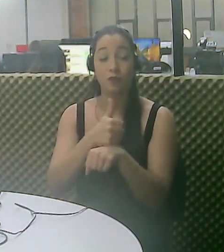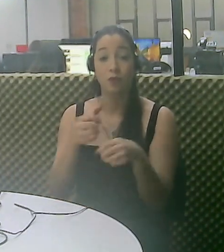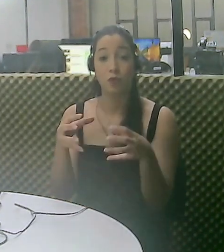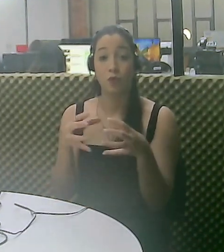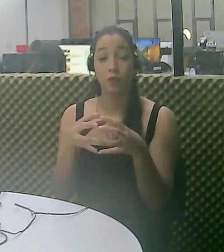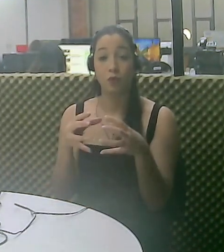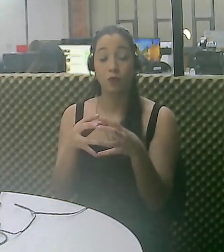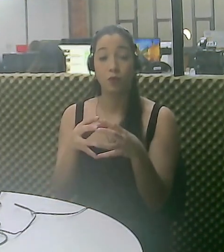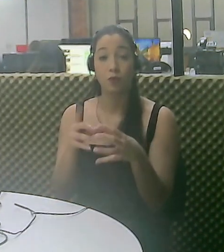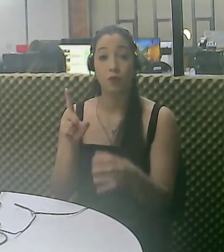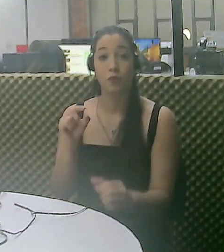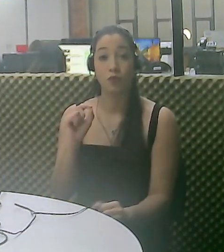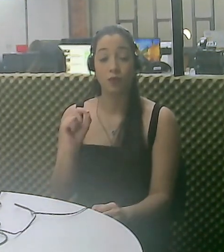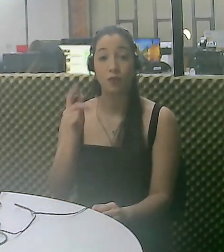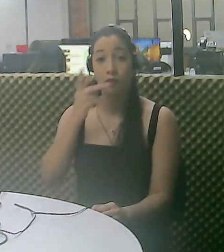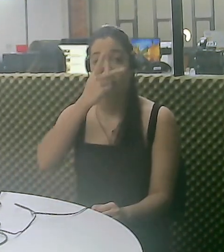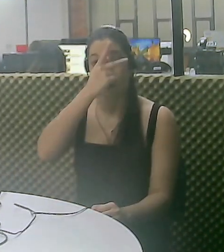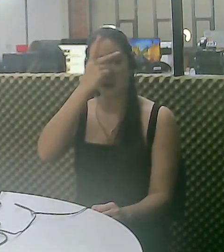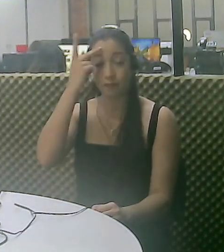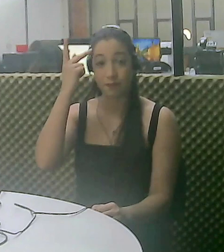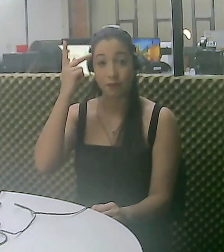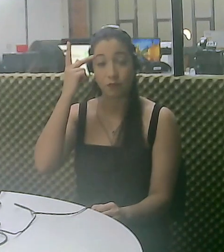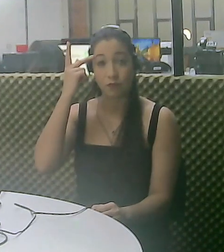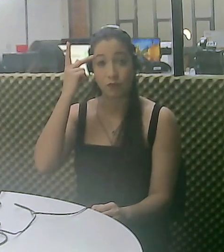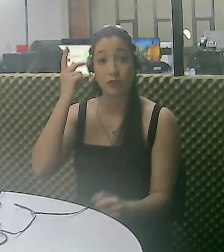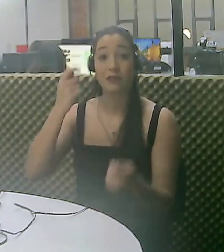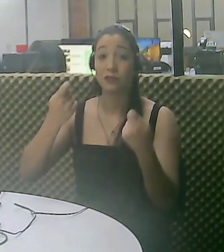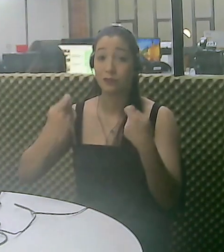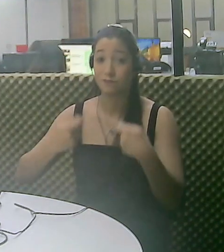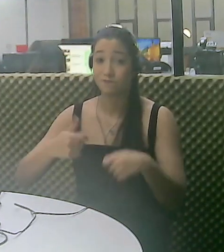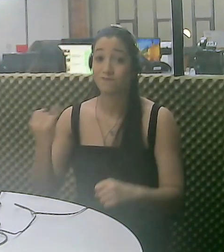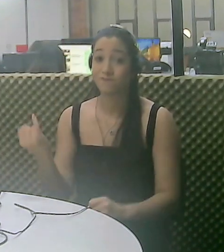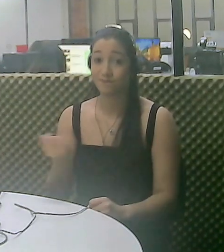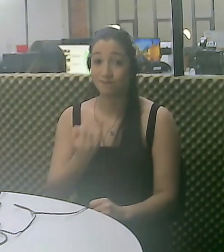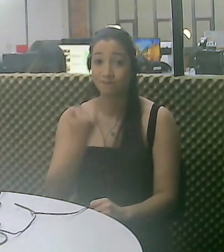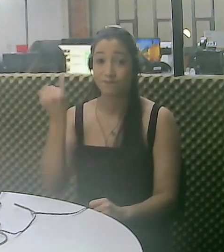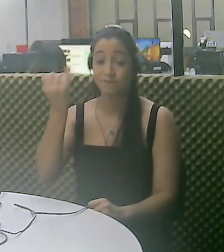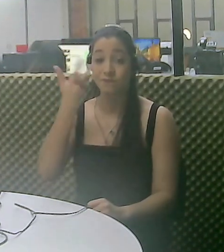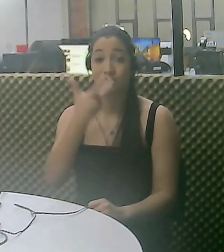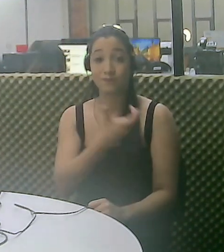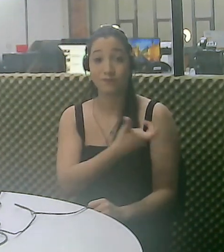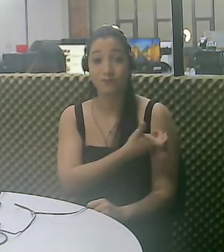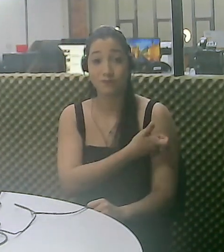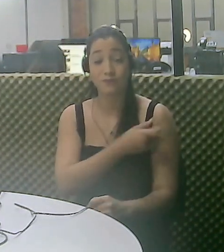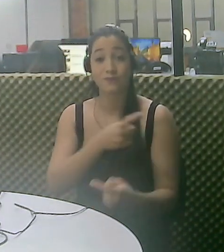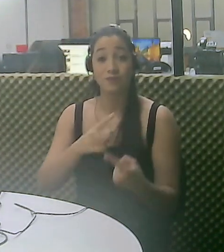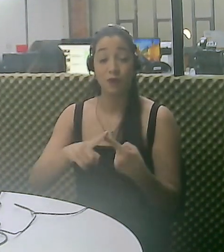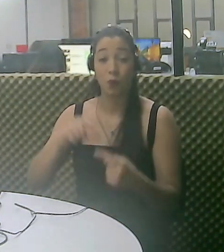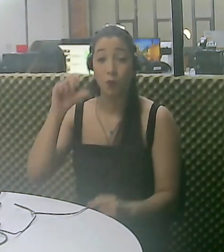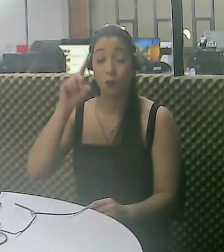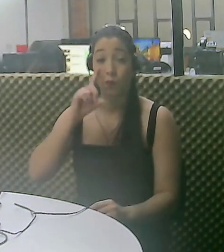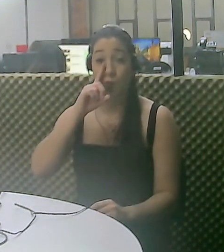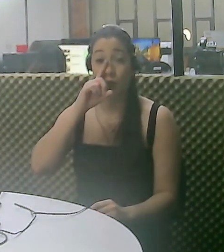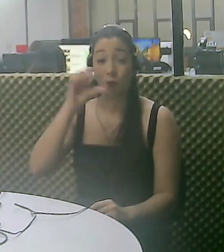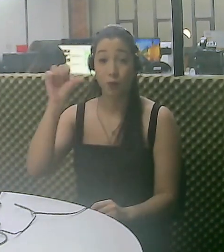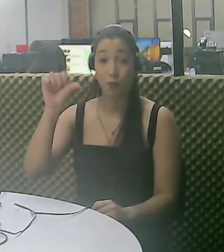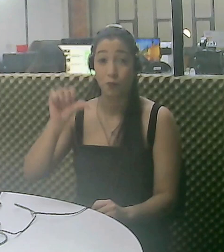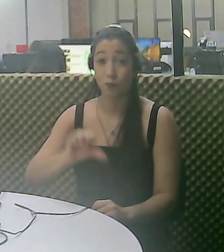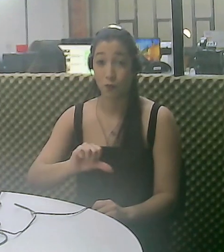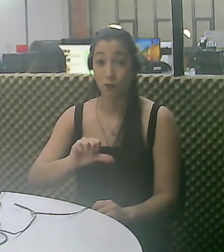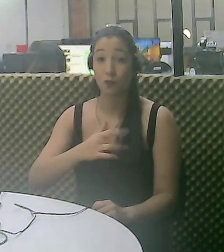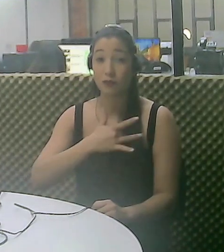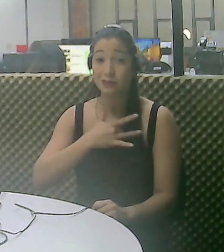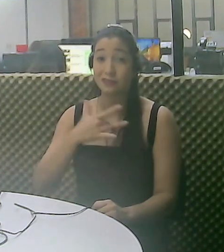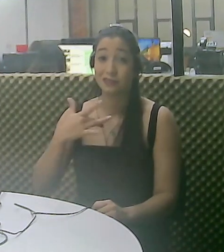grupos prioritários são pessoas que podem e devem receber a vacina por ter um maior risco de agravamento,